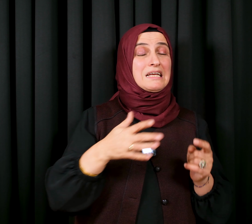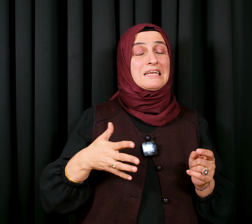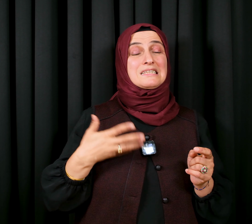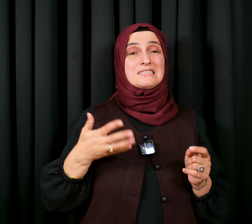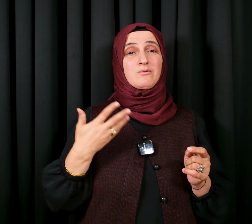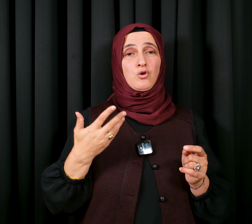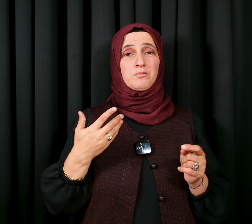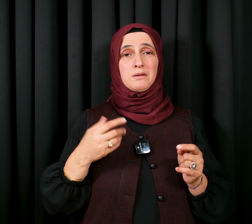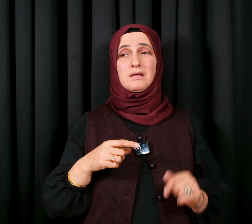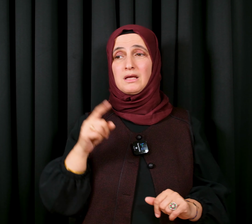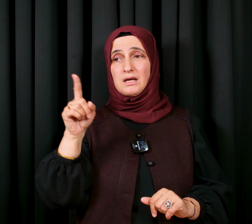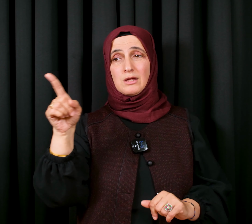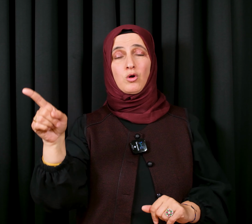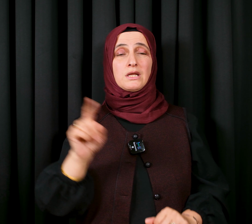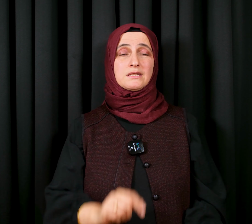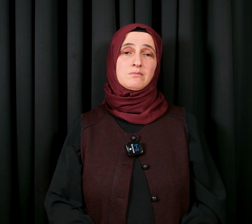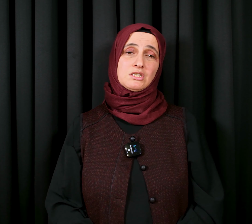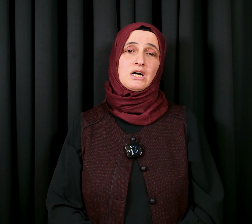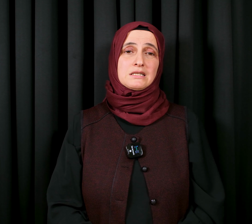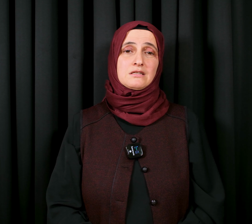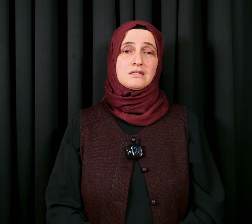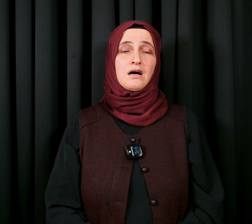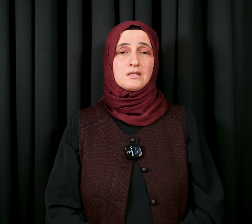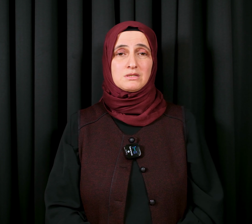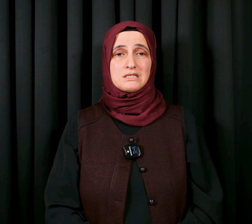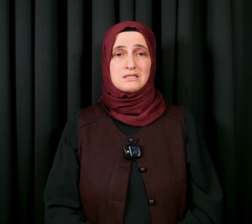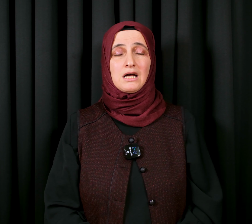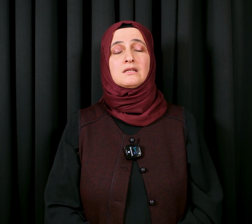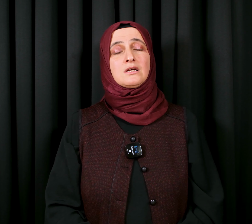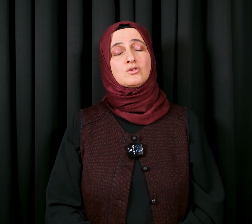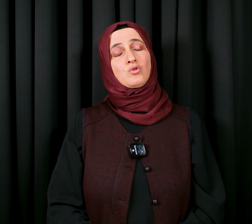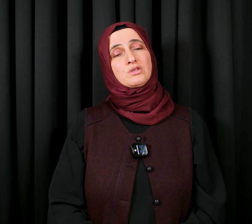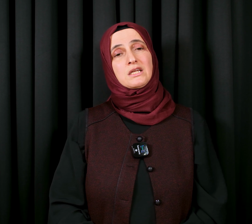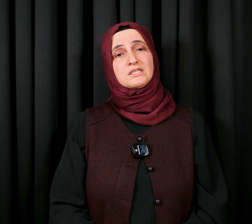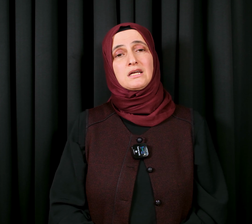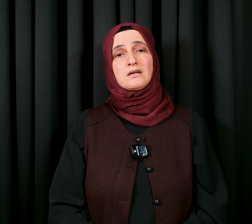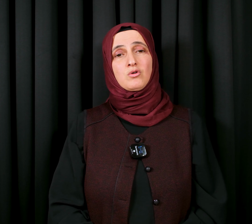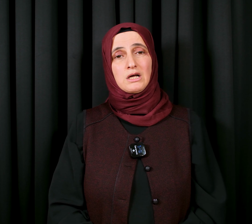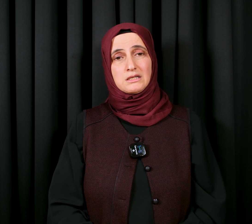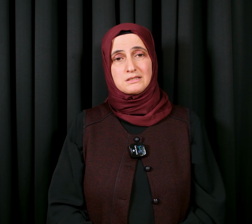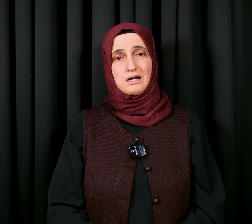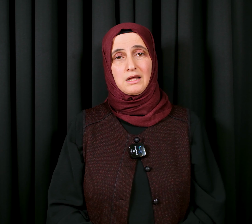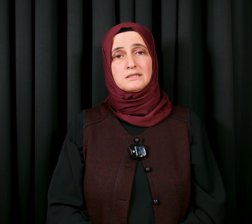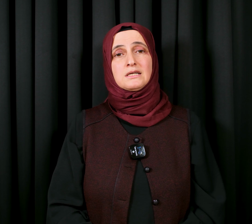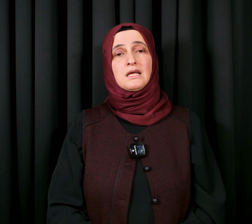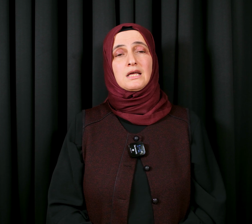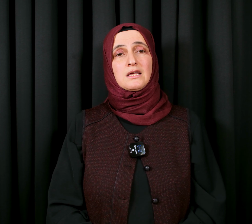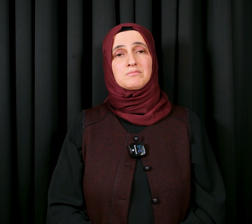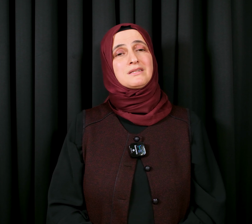istemiyorum gibi yönlendirme işaretlerinde anlam açısından son derece kolaylık sağlar. Beni